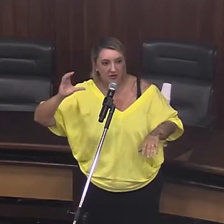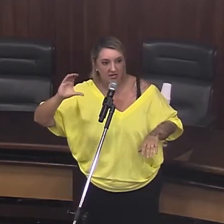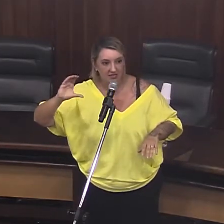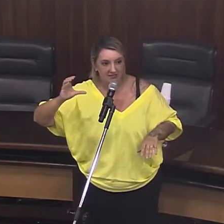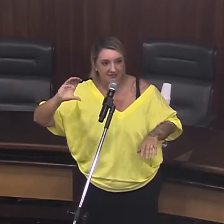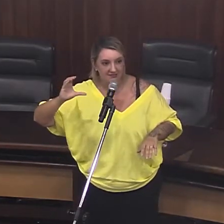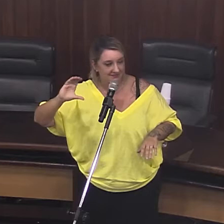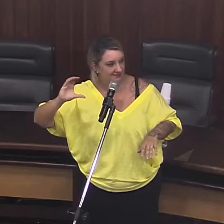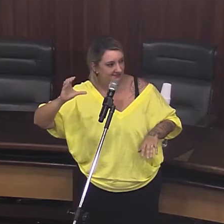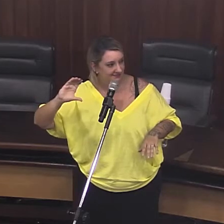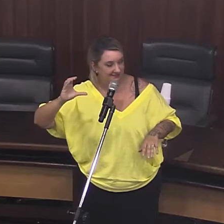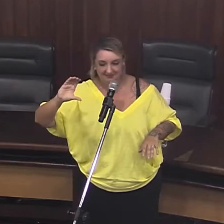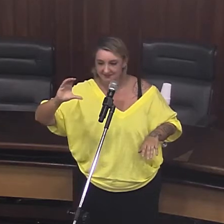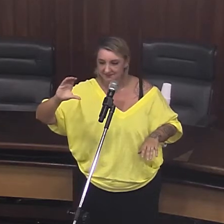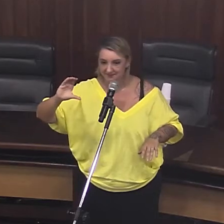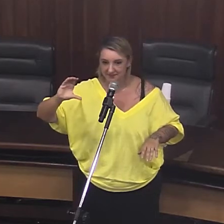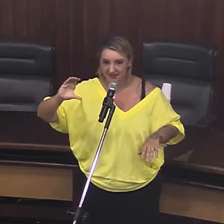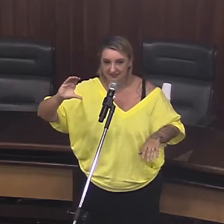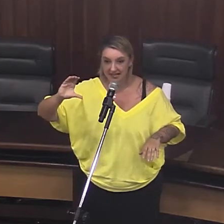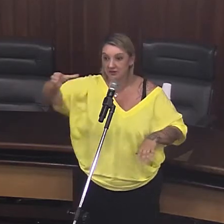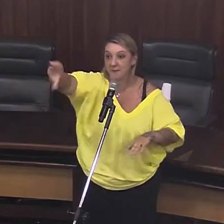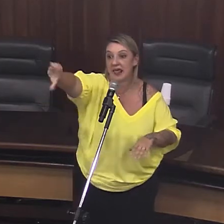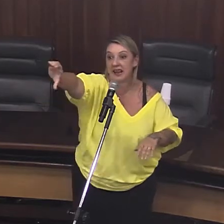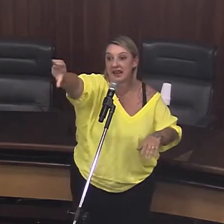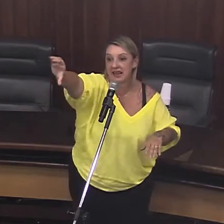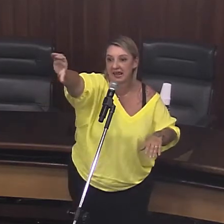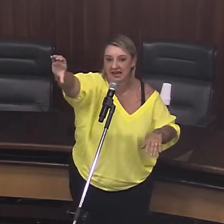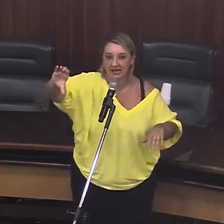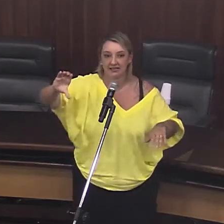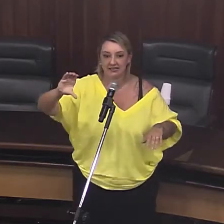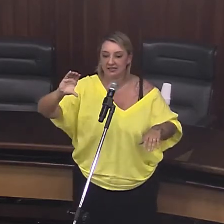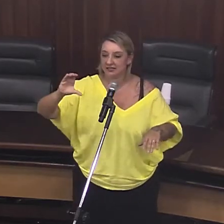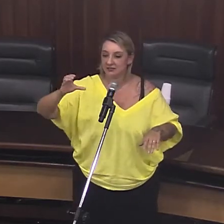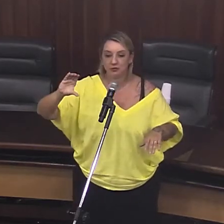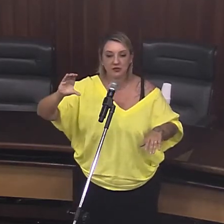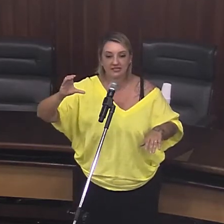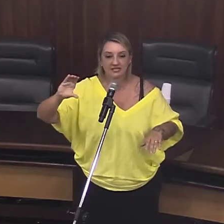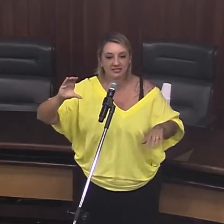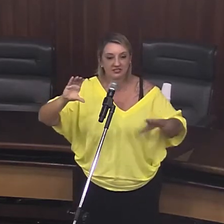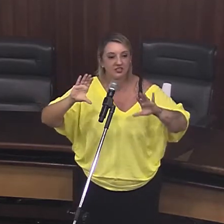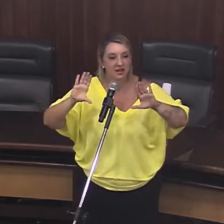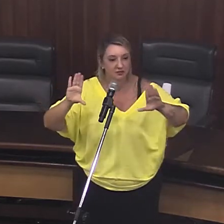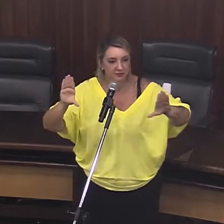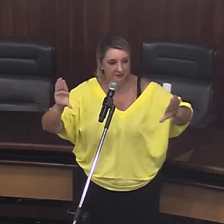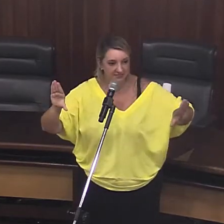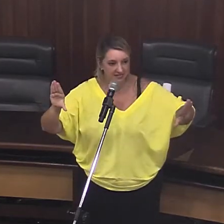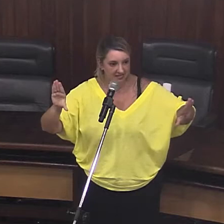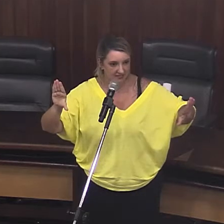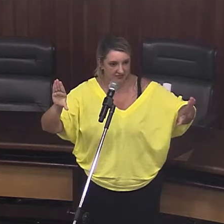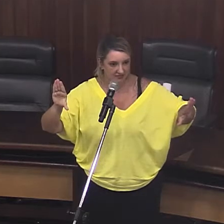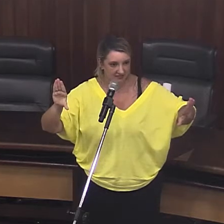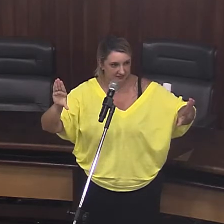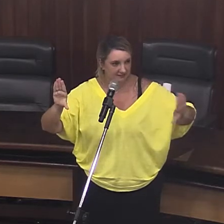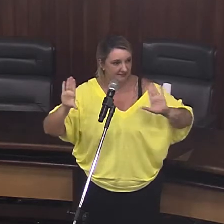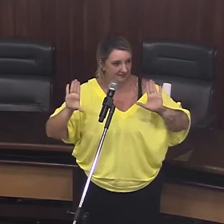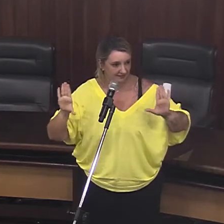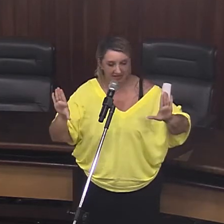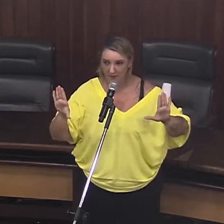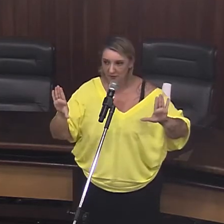Coca-Cola. Tá? Não é para... 2 vezes já é o suficiente. Tá bom?